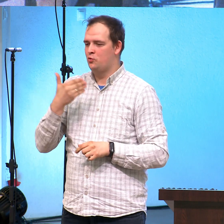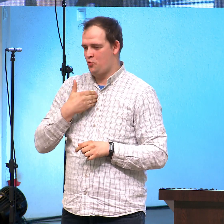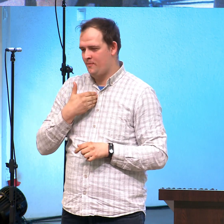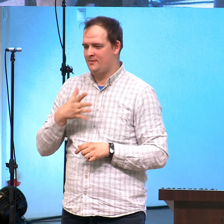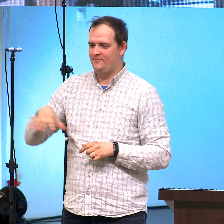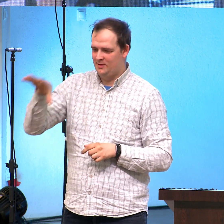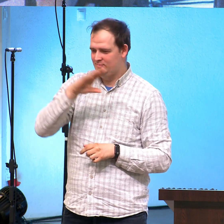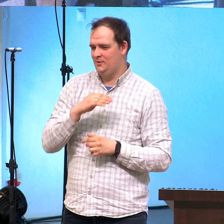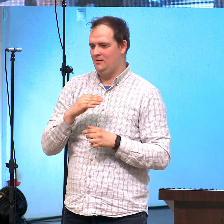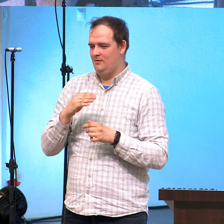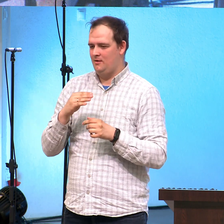судимы.